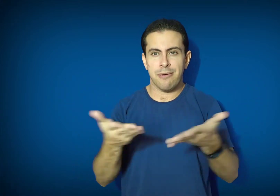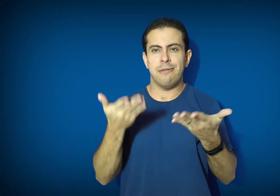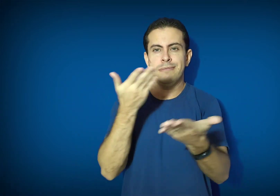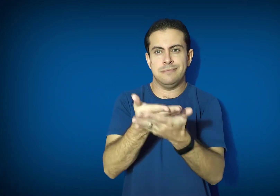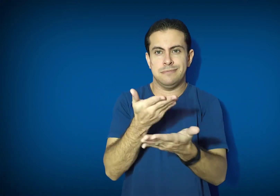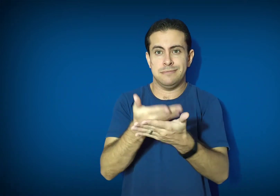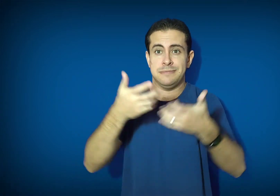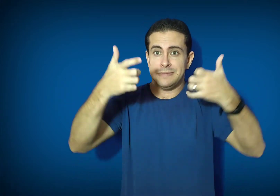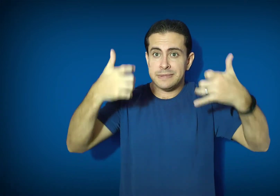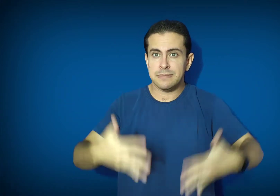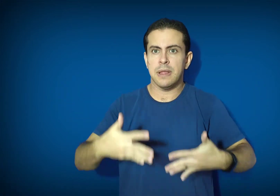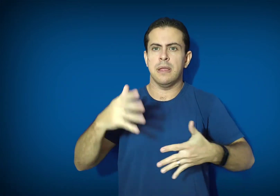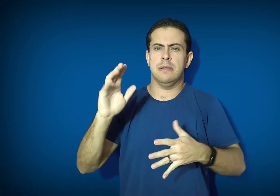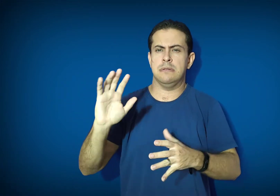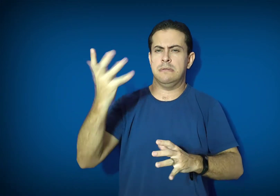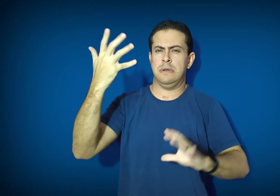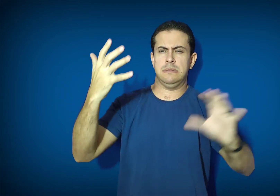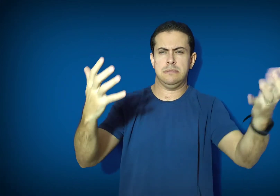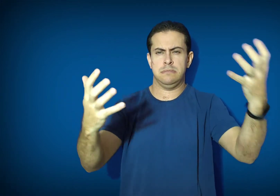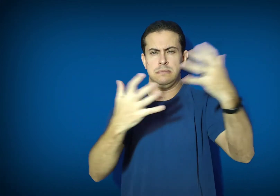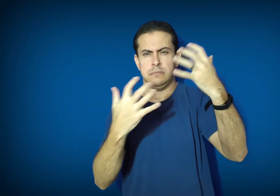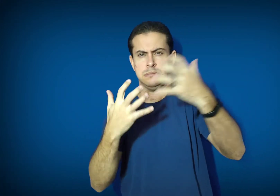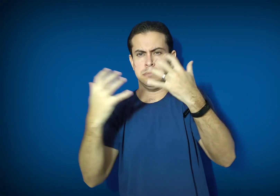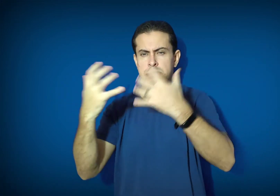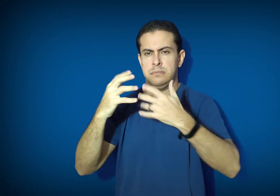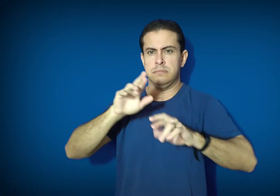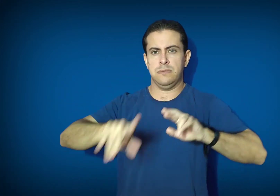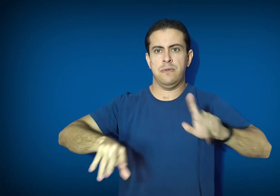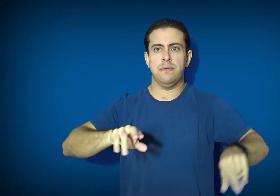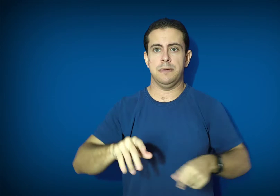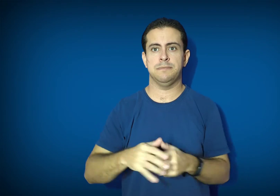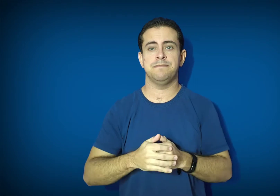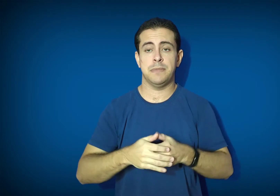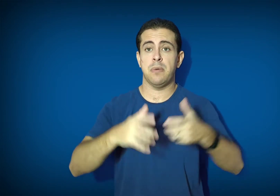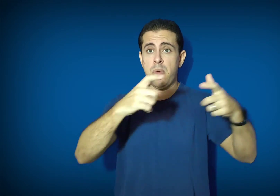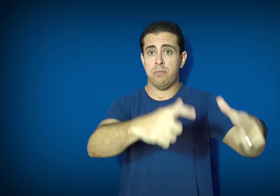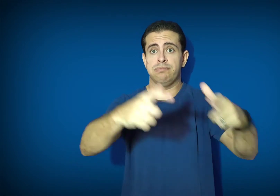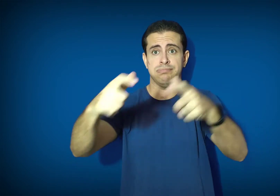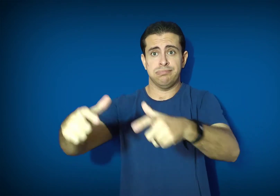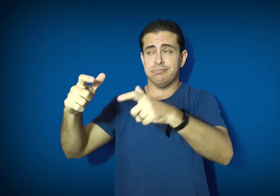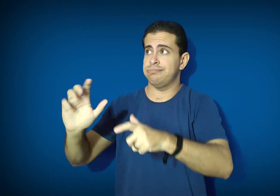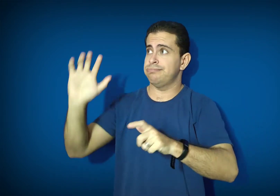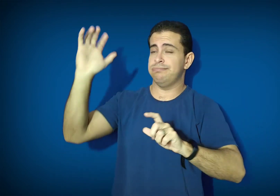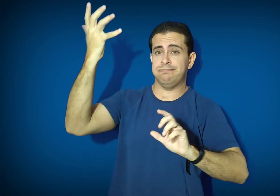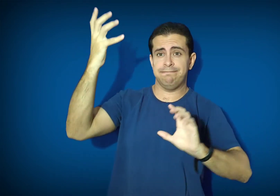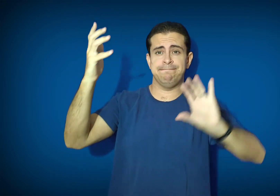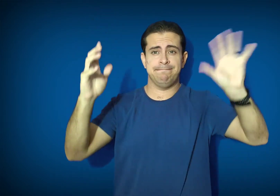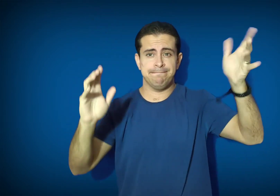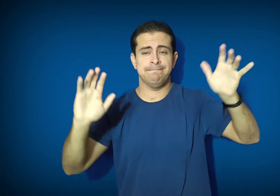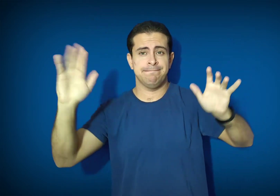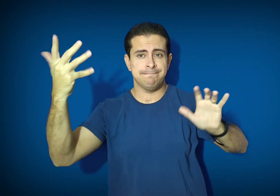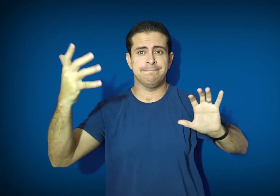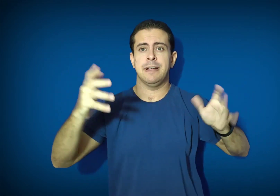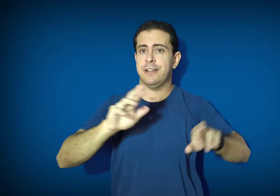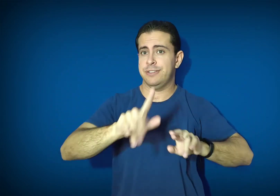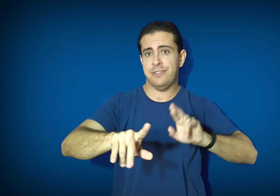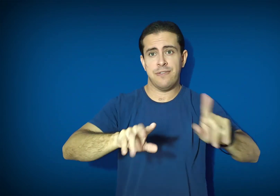Olá, nessa aula vou explicar sobre o clima, as variações de clima que ocorrem de um lugar para o